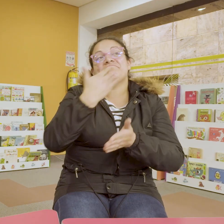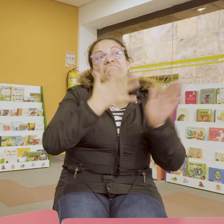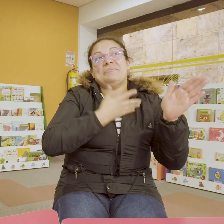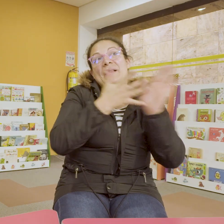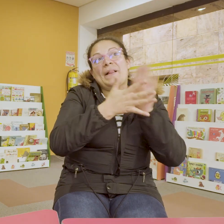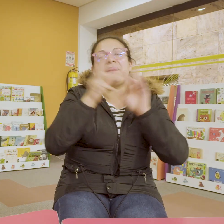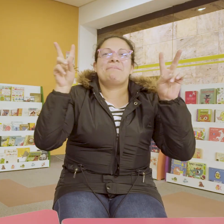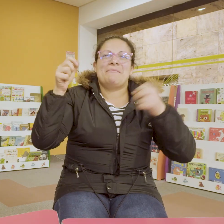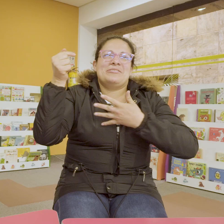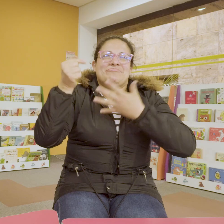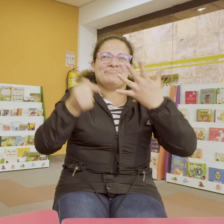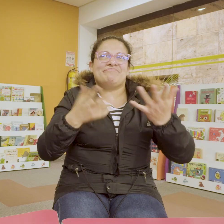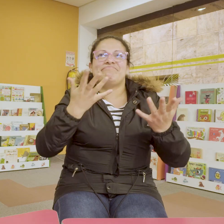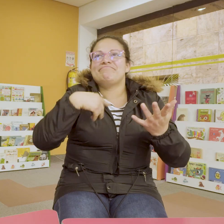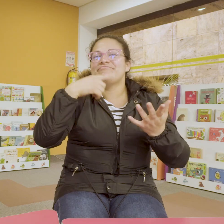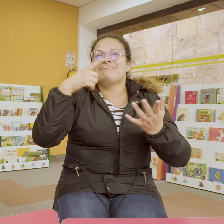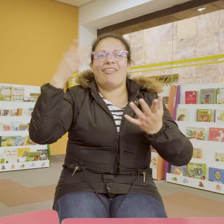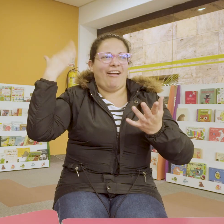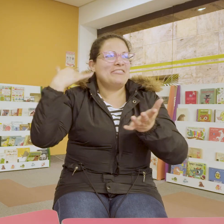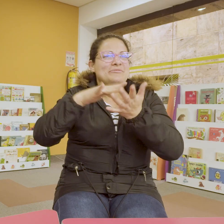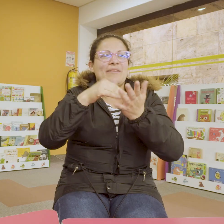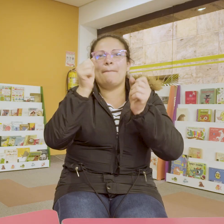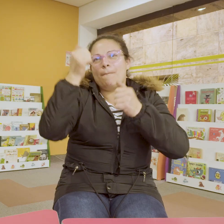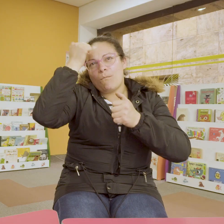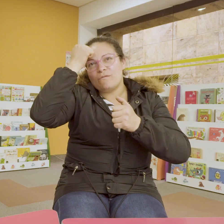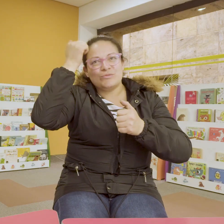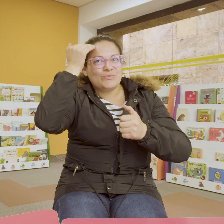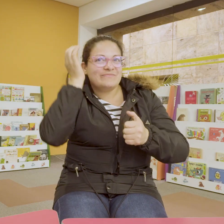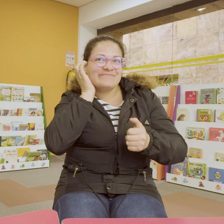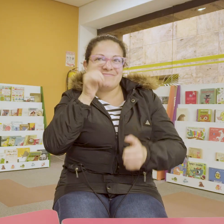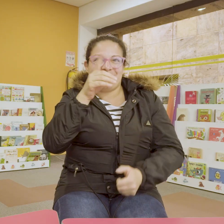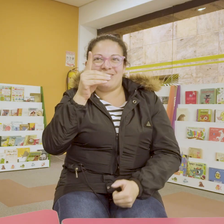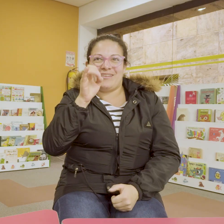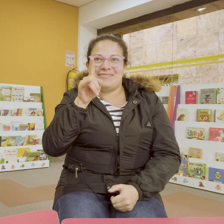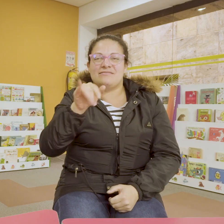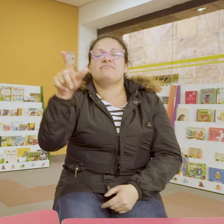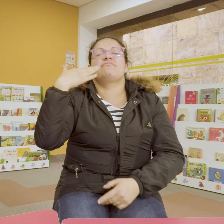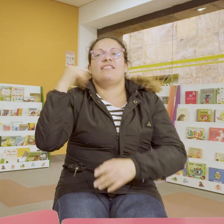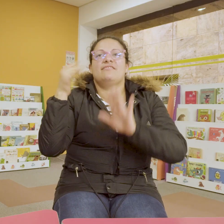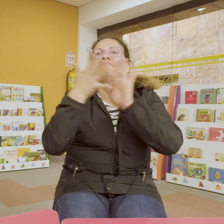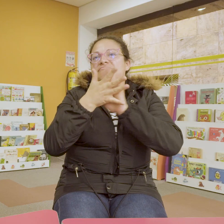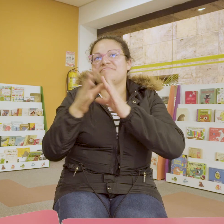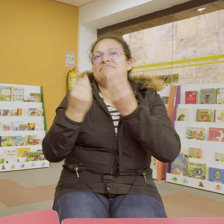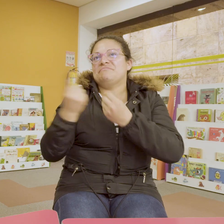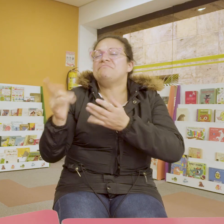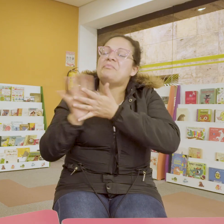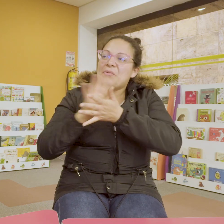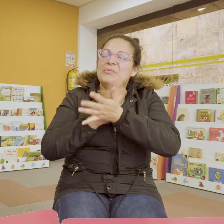Para él, pues ha sido significativo. Él llega a la casa a contarme, por ejemplo, con la profesora de ICI, qué actividad se hizo. Entonces